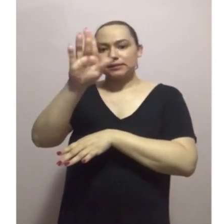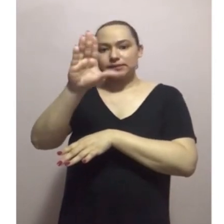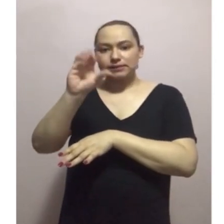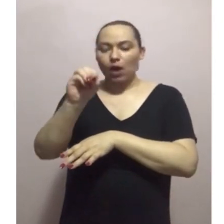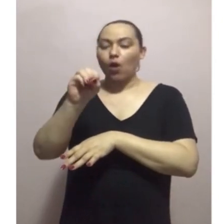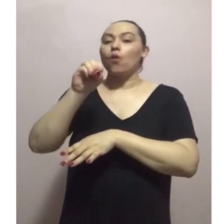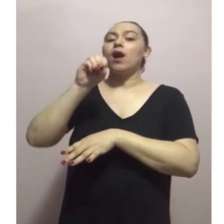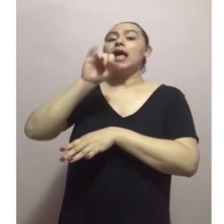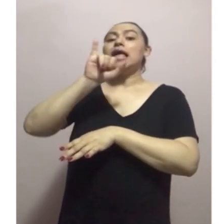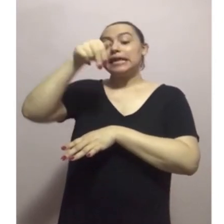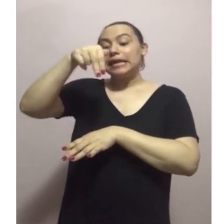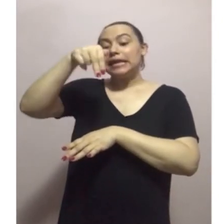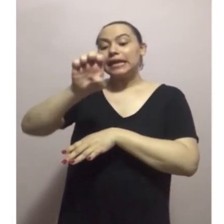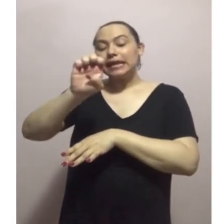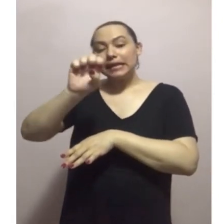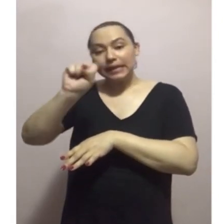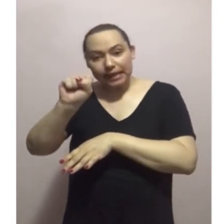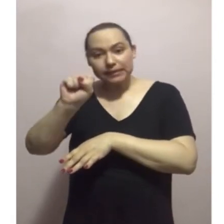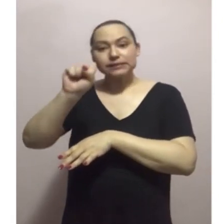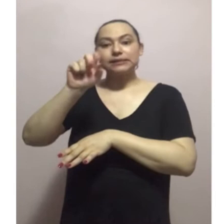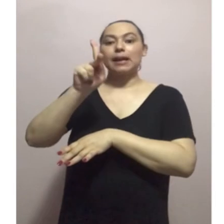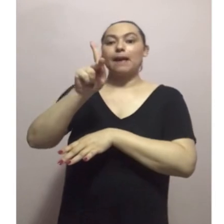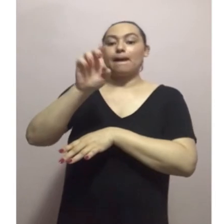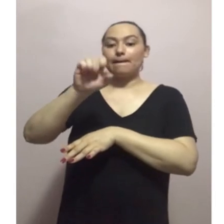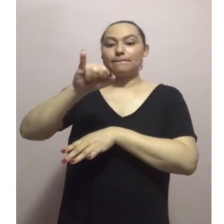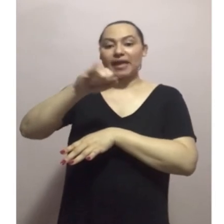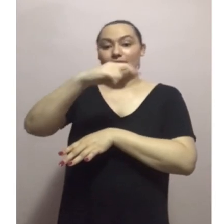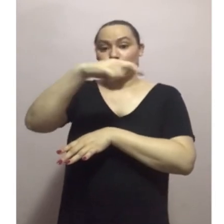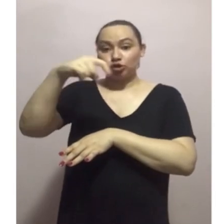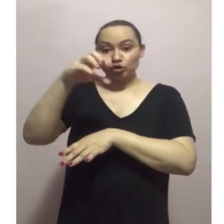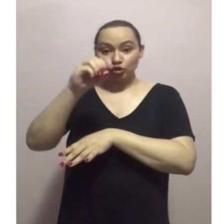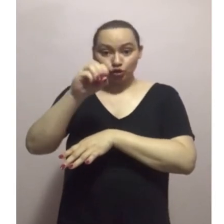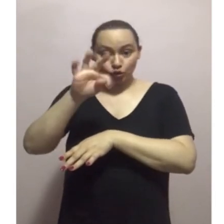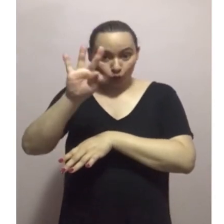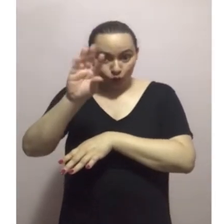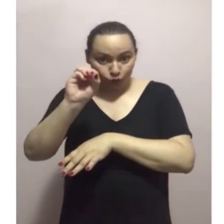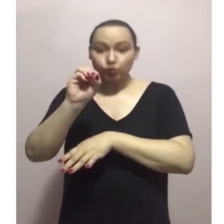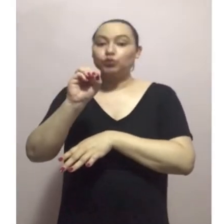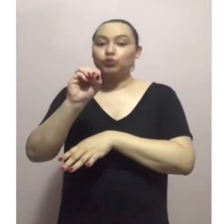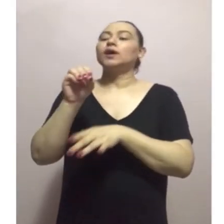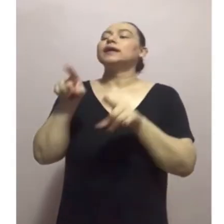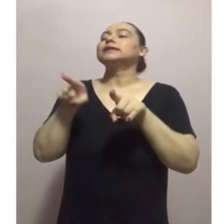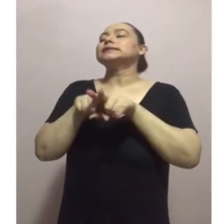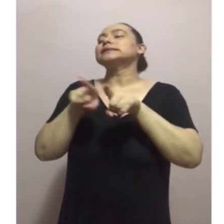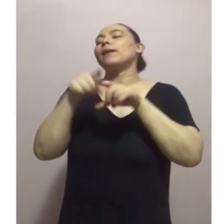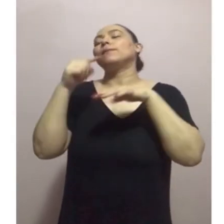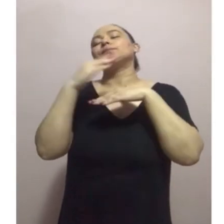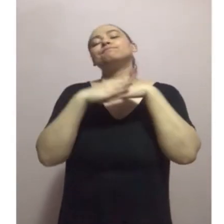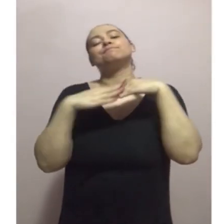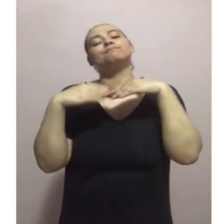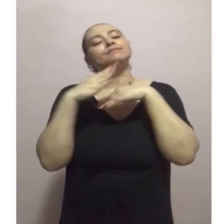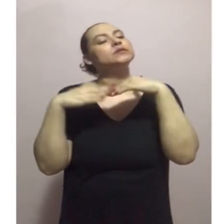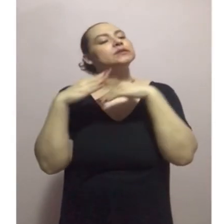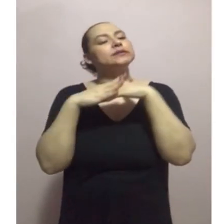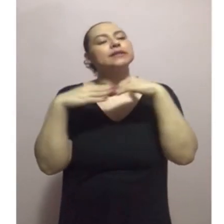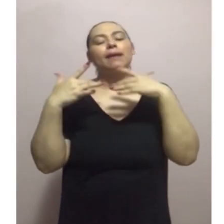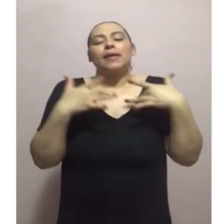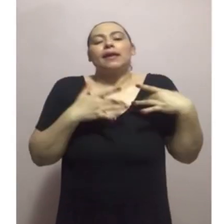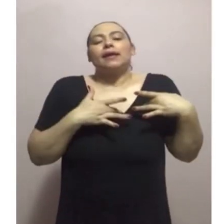passaram, Inês Peixoto do Galpão e Eduardo Moreira. Eu falei, Inês, ela falou, Tati, Inês com aquela